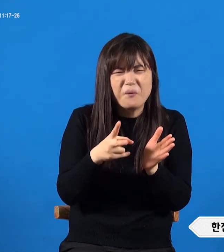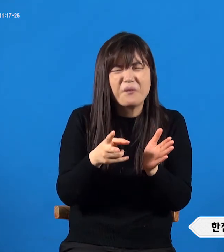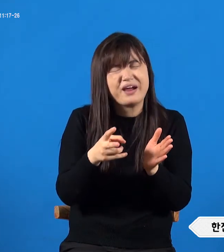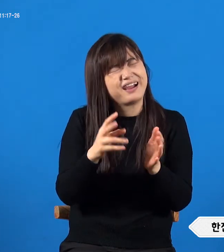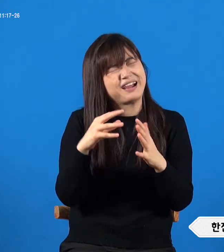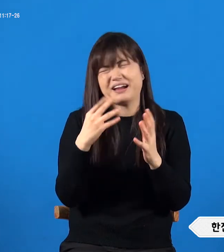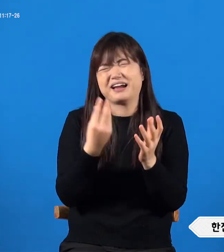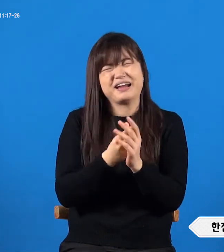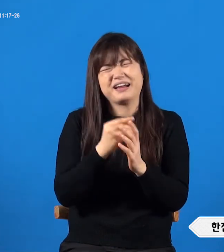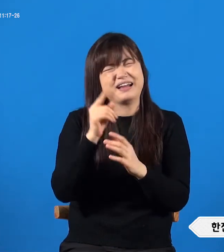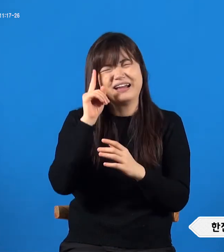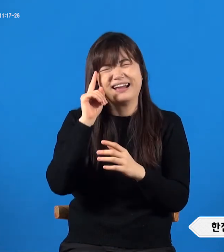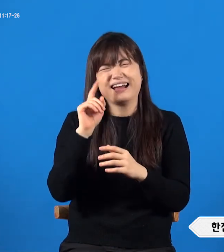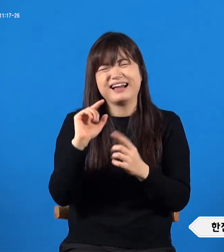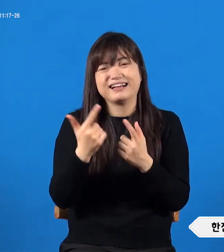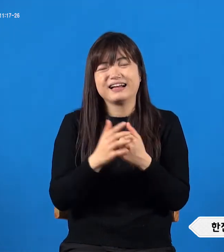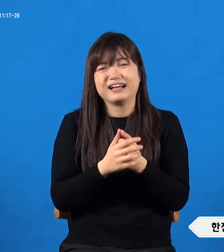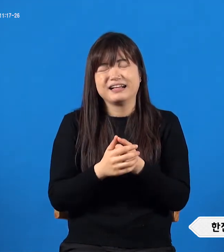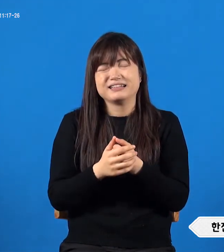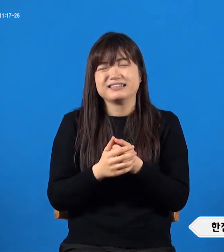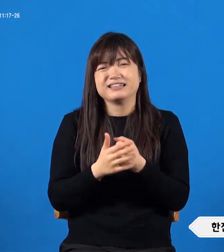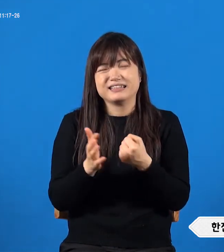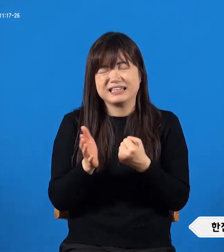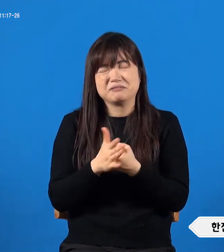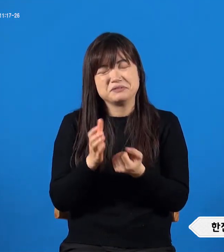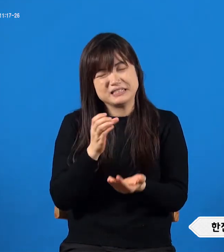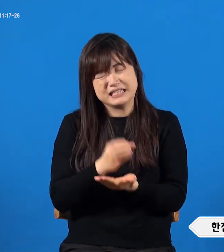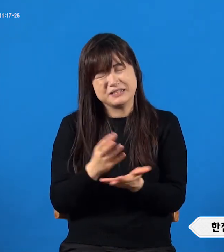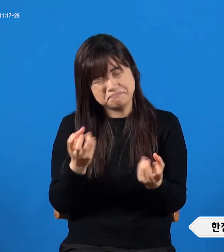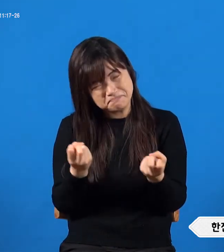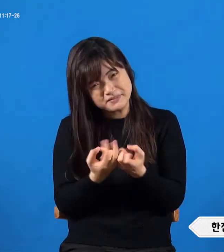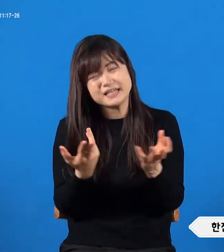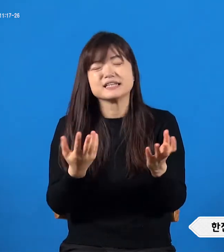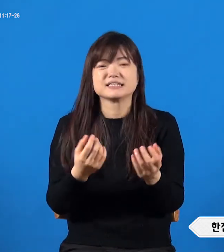뭐 불완전합니다. 그래서